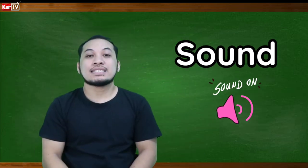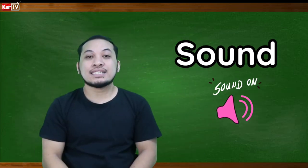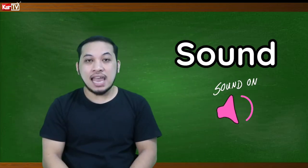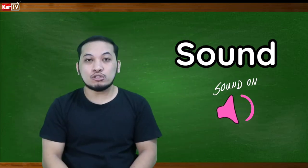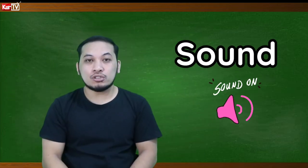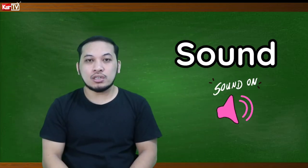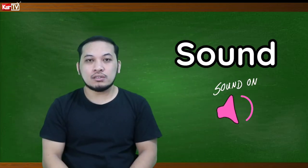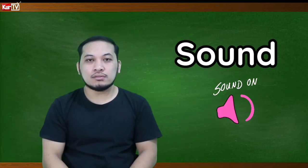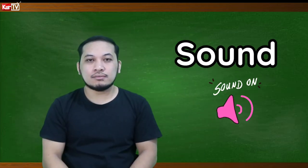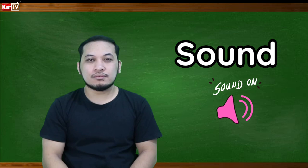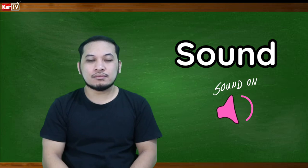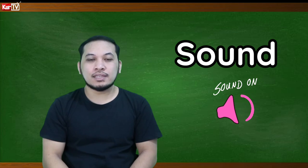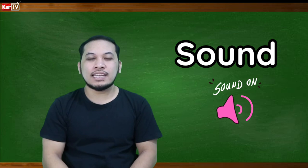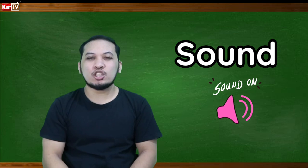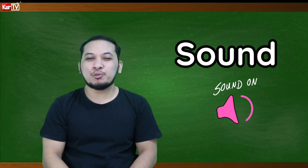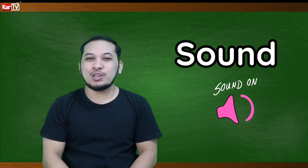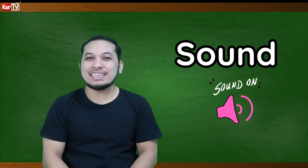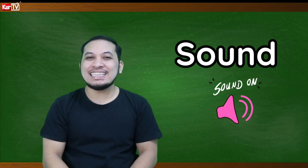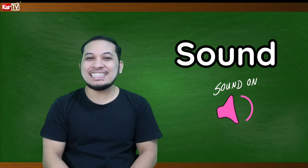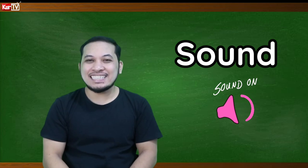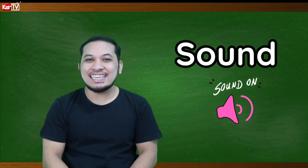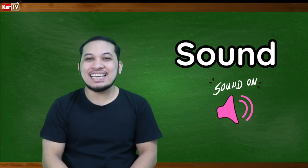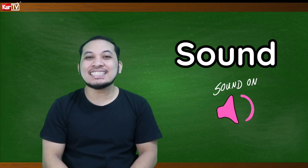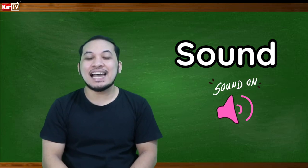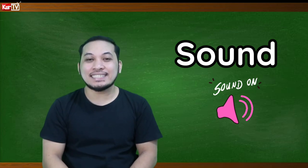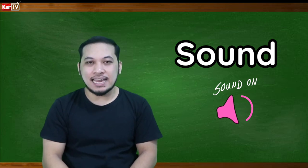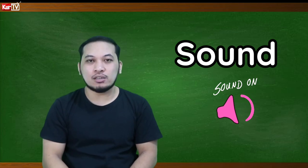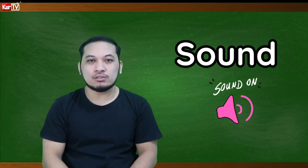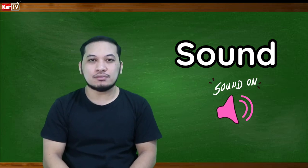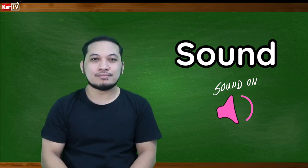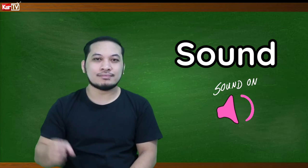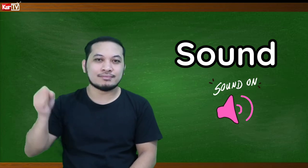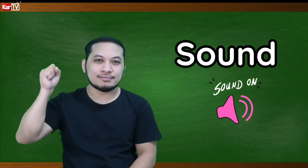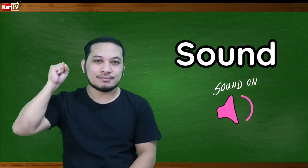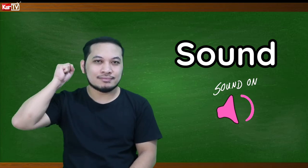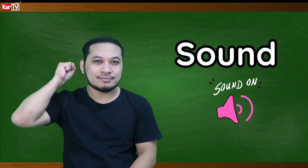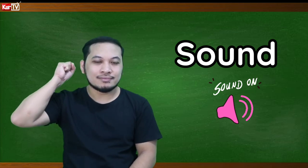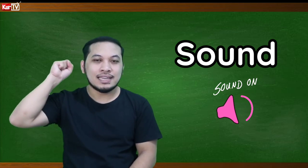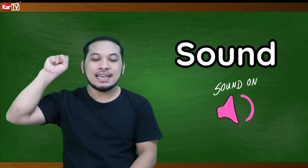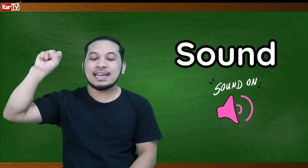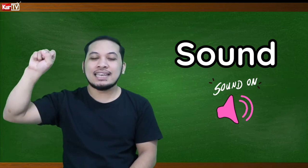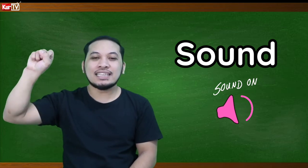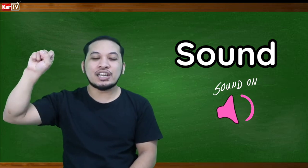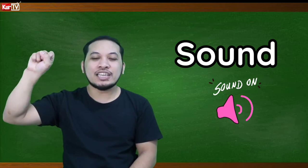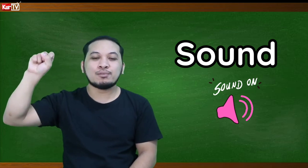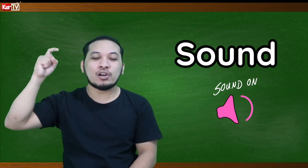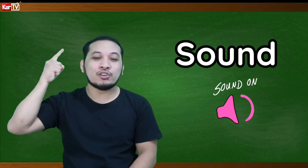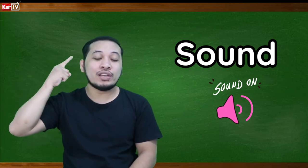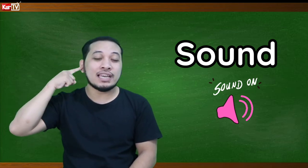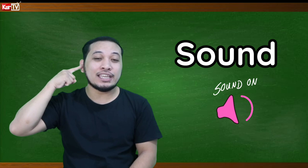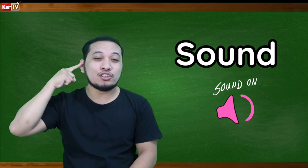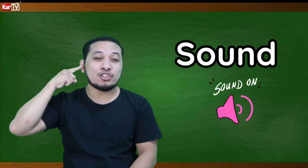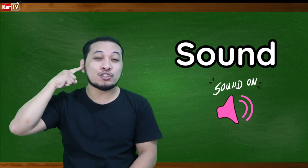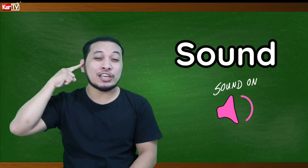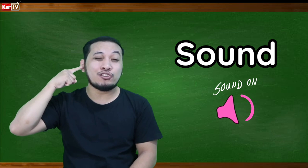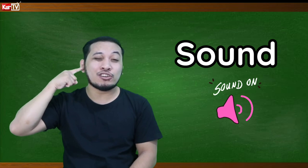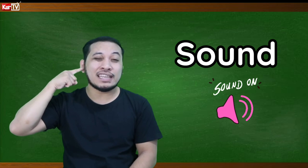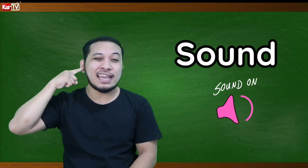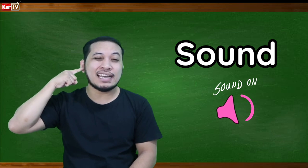Sound. Ganito po natin isisenyas ang sound. Naka letter S po kayo, ilagay nyo dito sa inyong tenga,